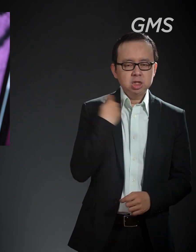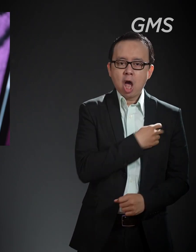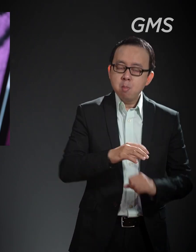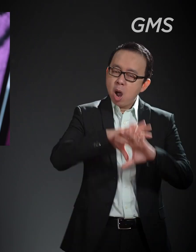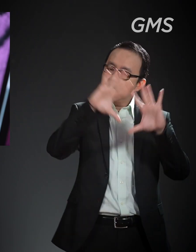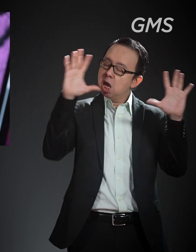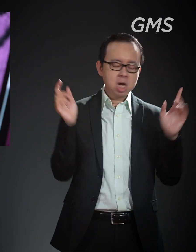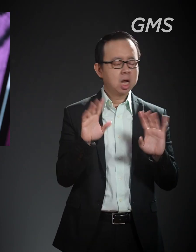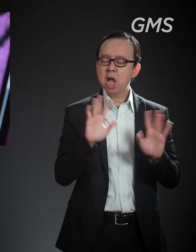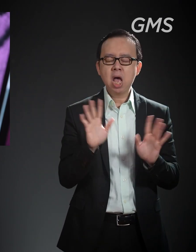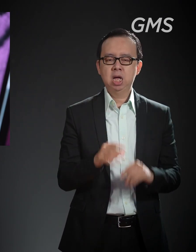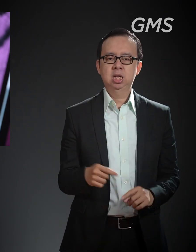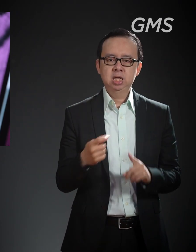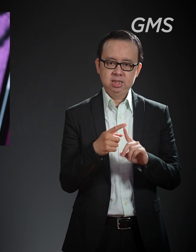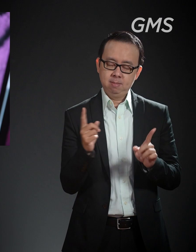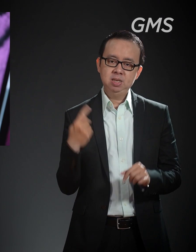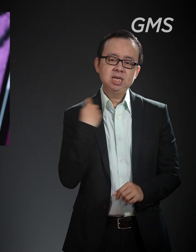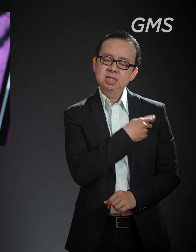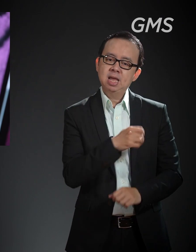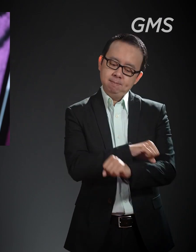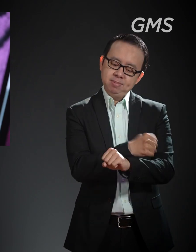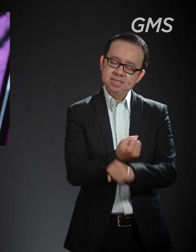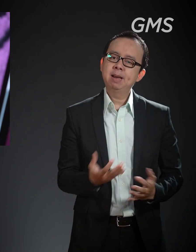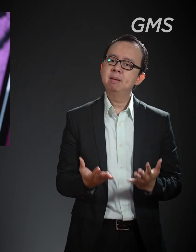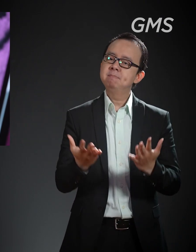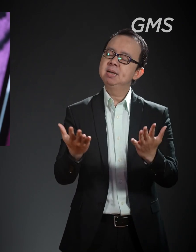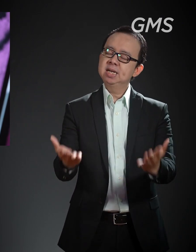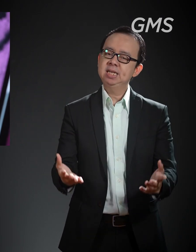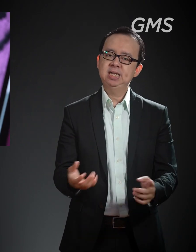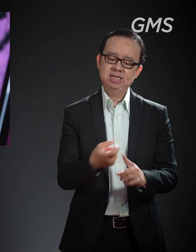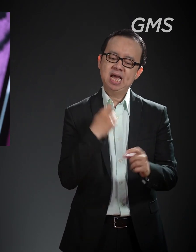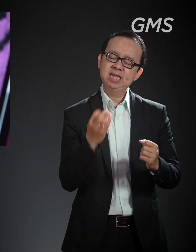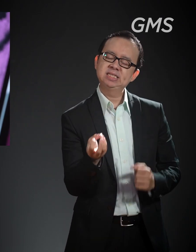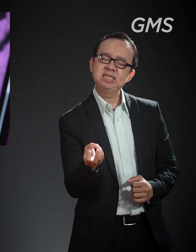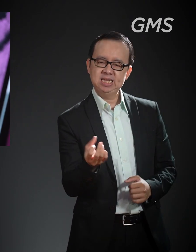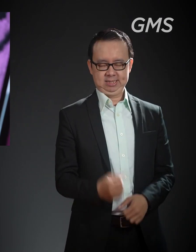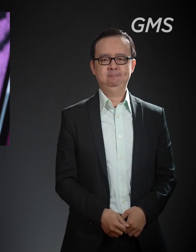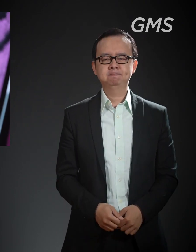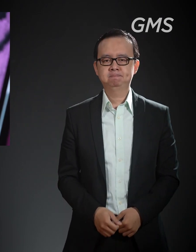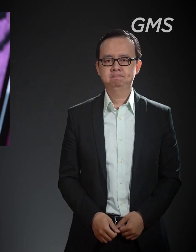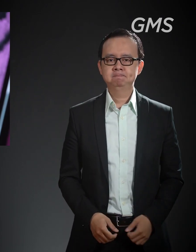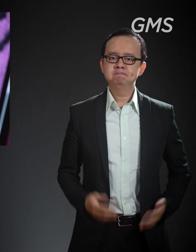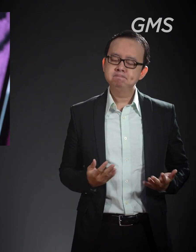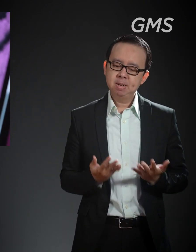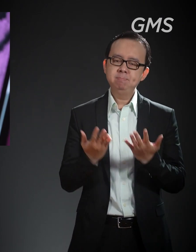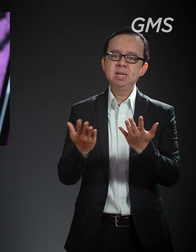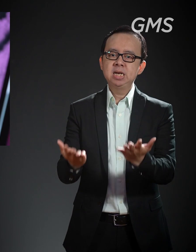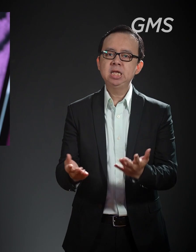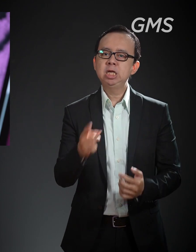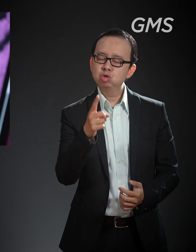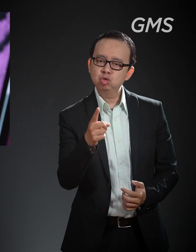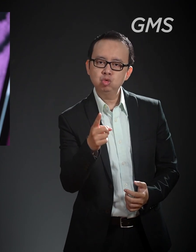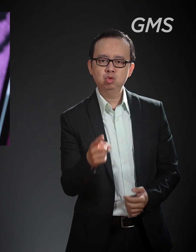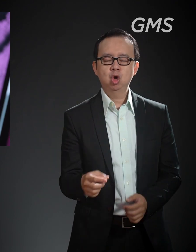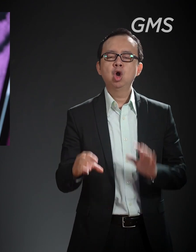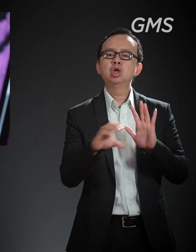adalah sifat, bukan materi. Malah justru pemberian itu hanyalah manifestasi.